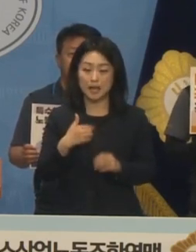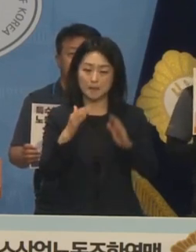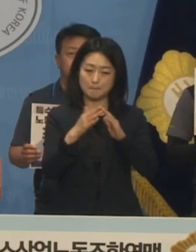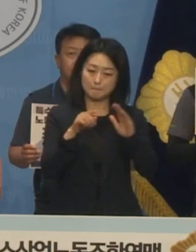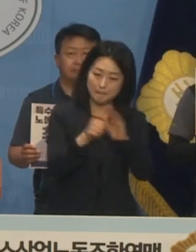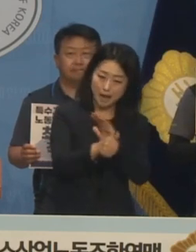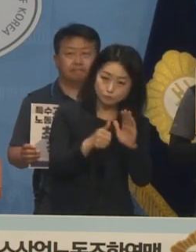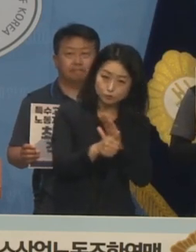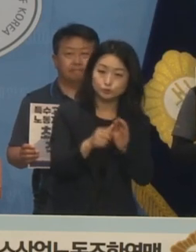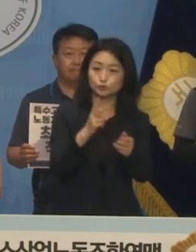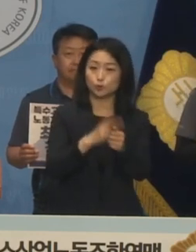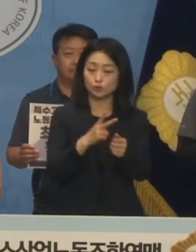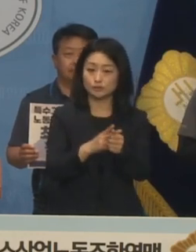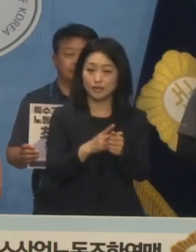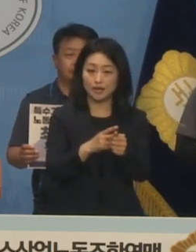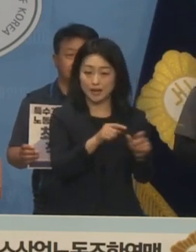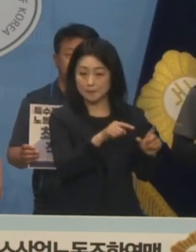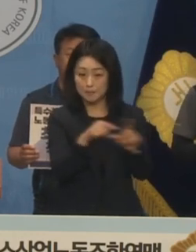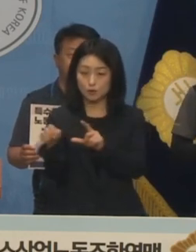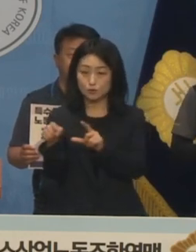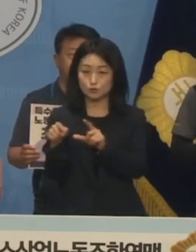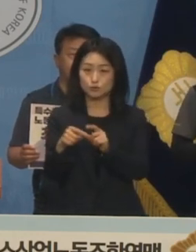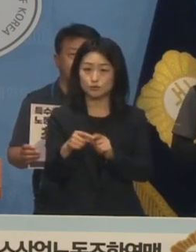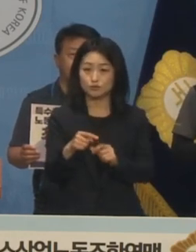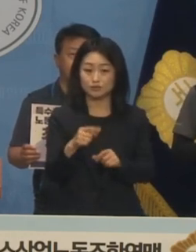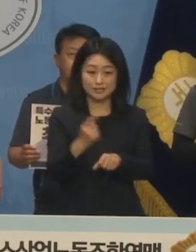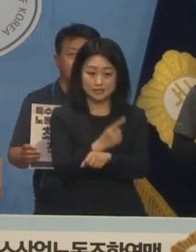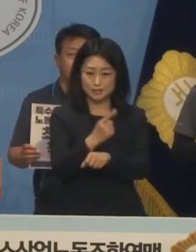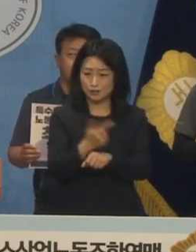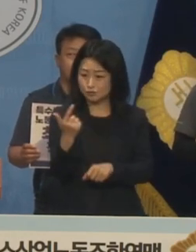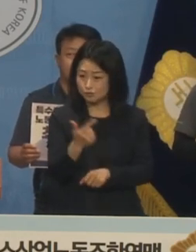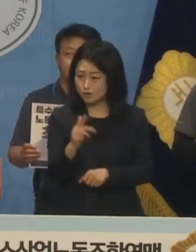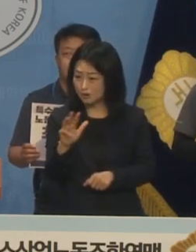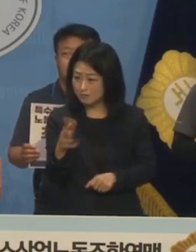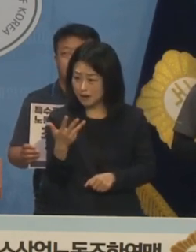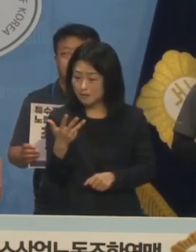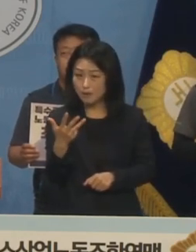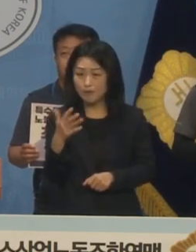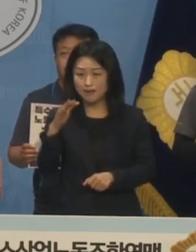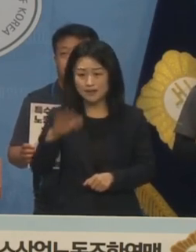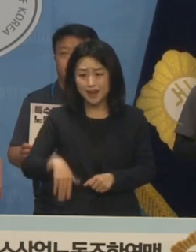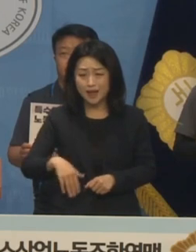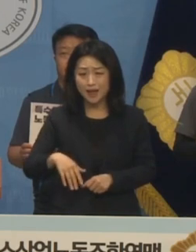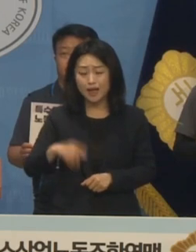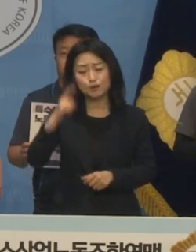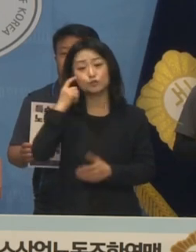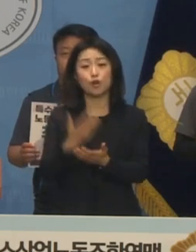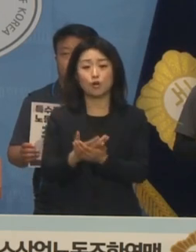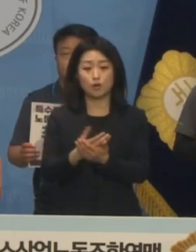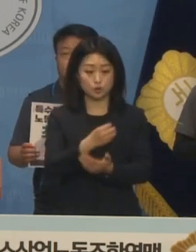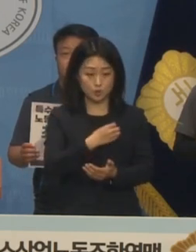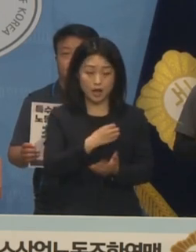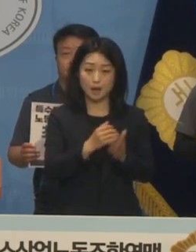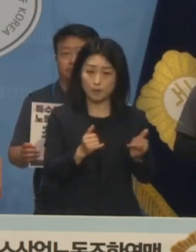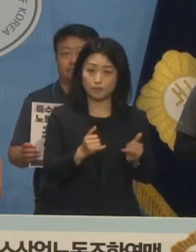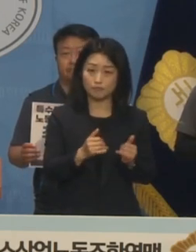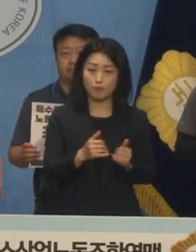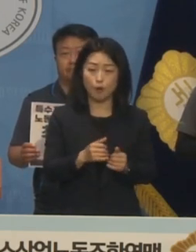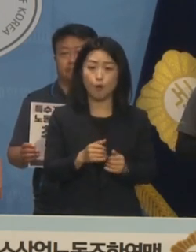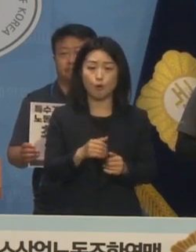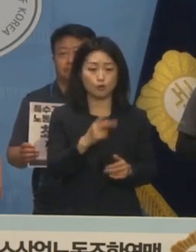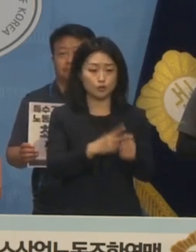빠집니다. 2006년 입사했을 때보다 일하기는 점점 힘들어지는데 수입은 늘기는커녕 매년 줄어들고